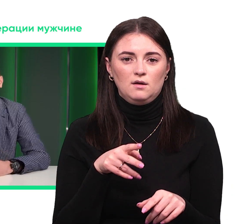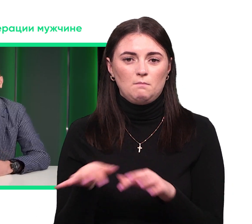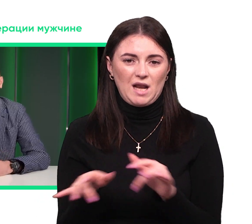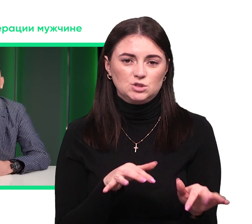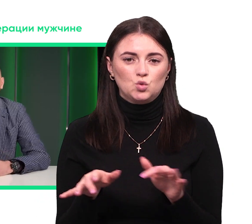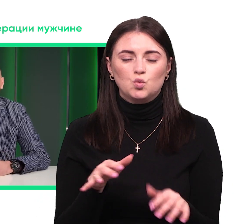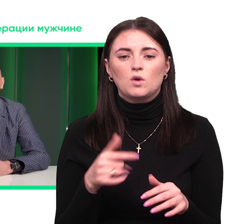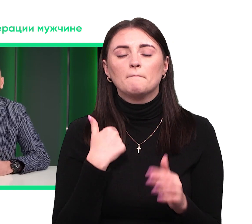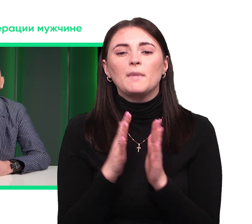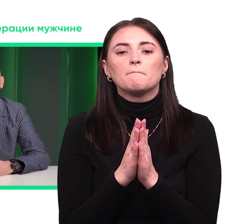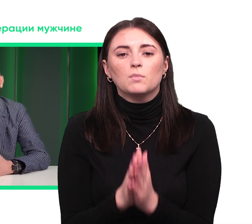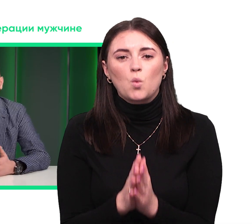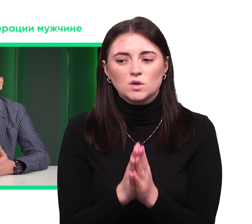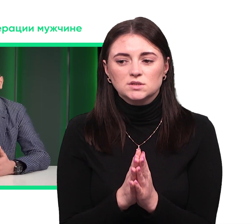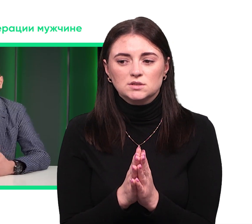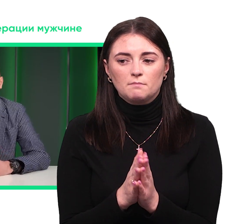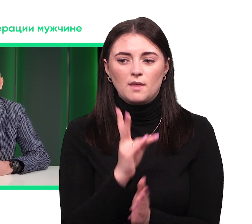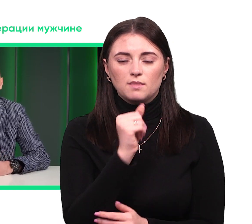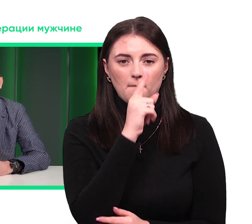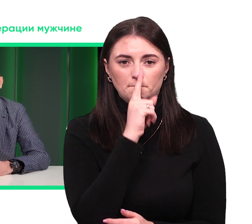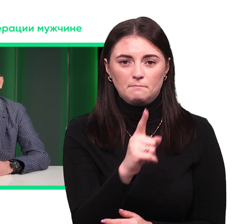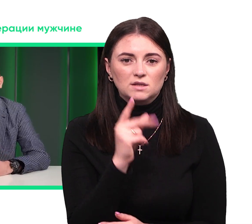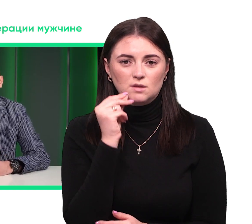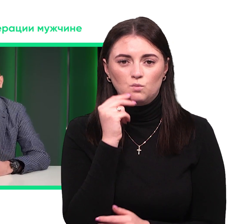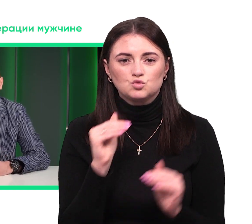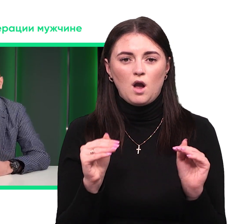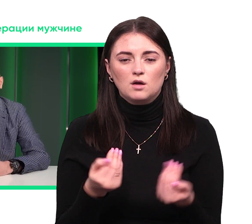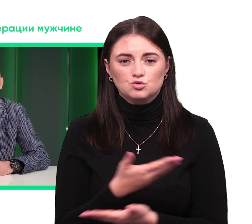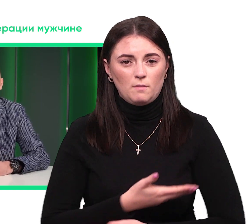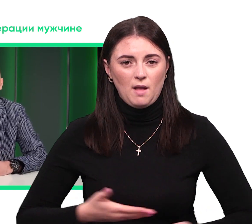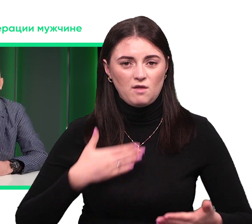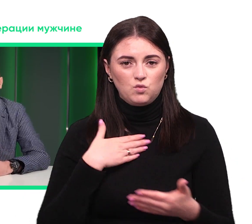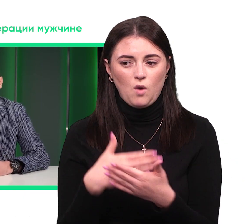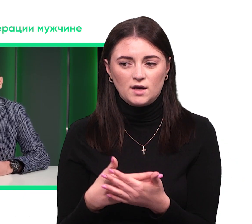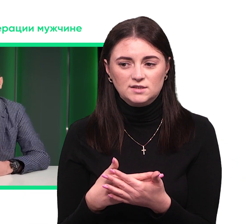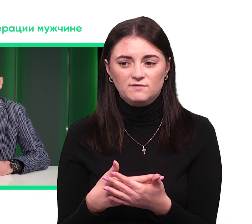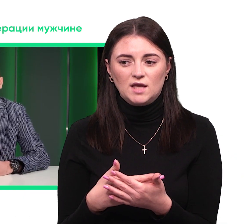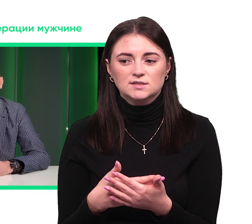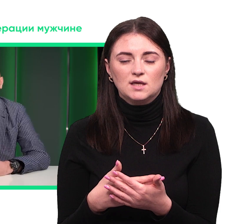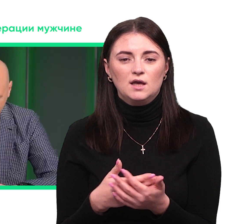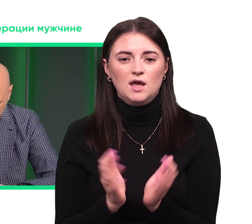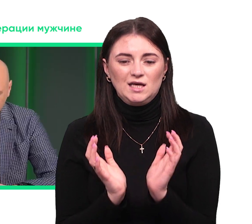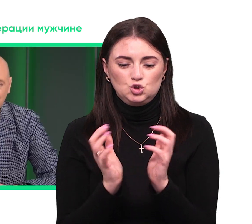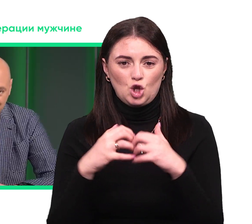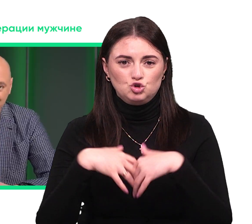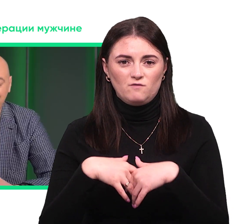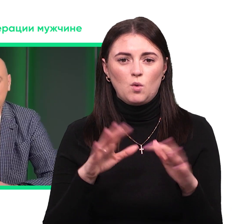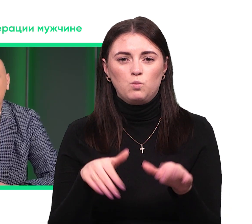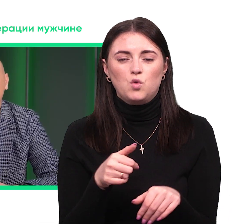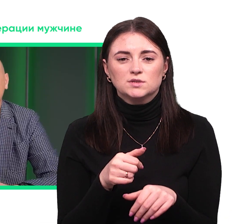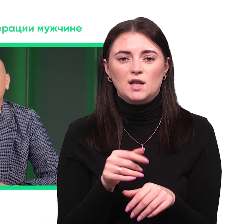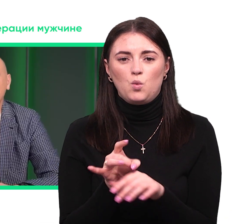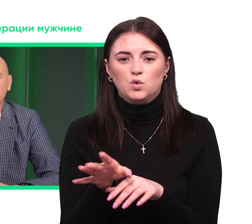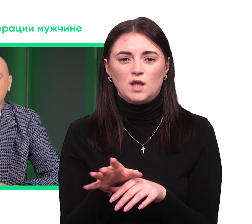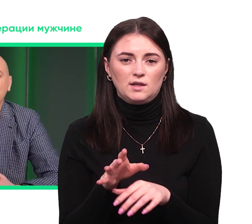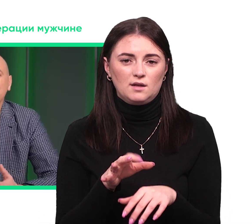деле мы просим на месяц мужчину ограничить половую активность, заживление после удаления крайней